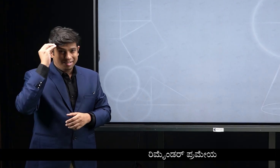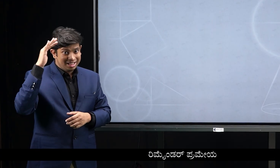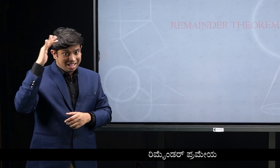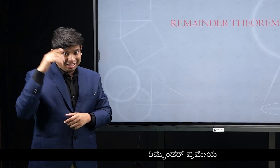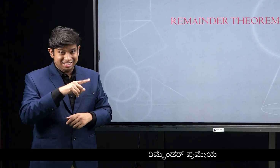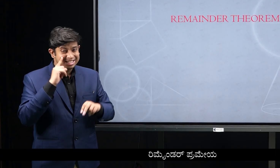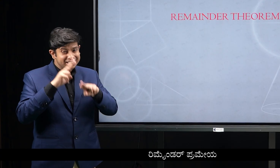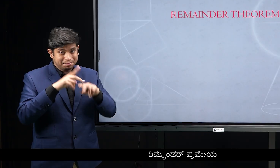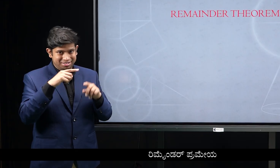ರಿಮೈಂಡರ್ ಪ್ರಮೇಯ